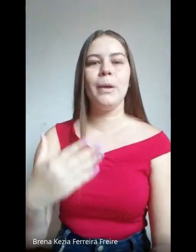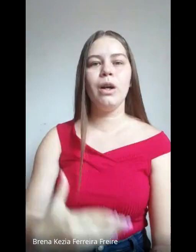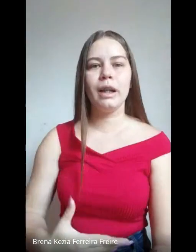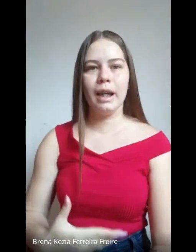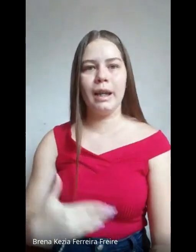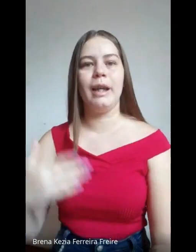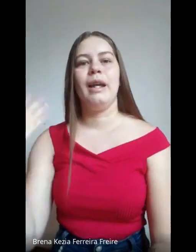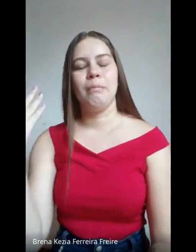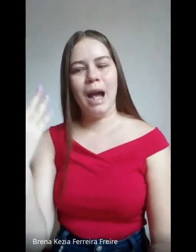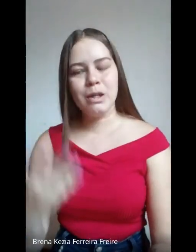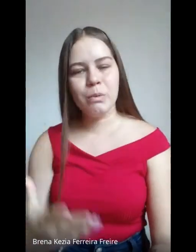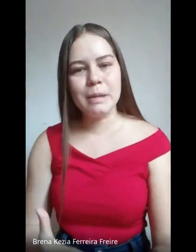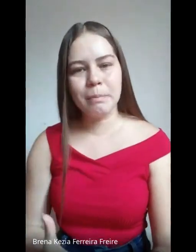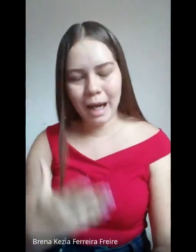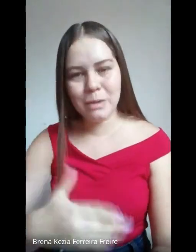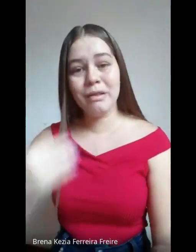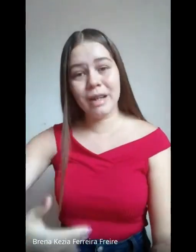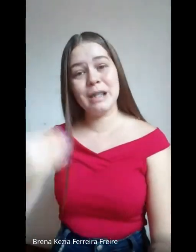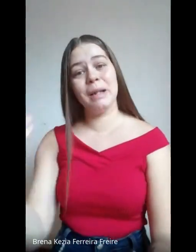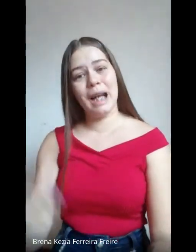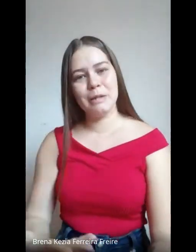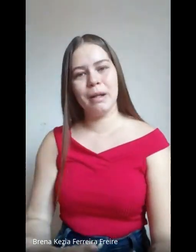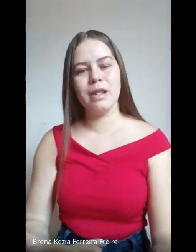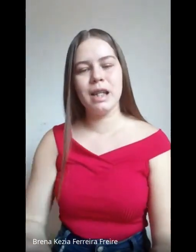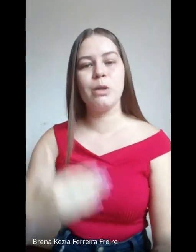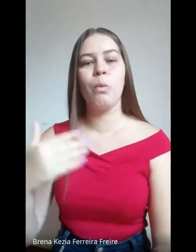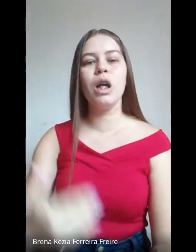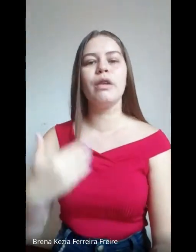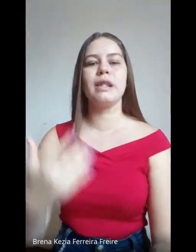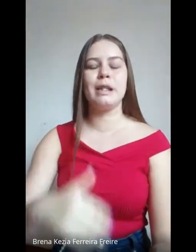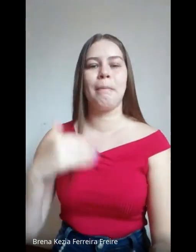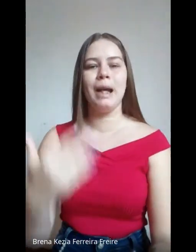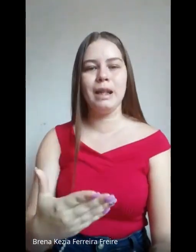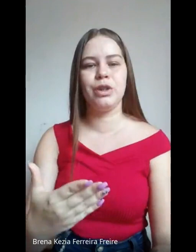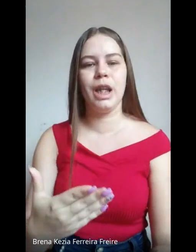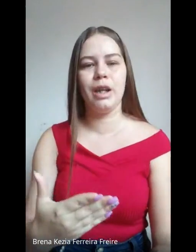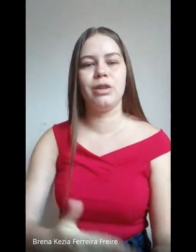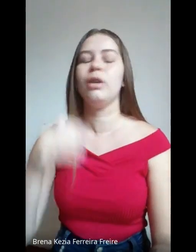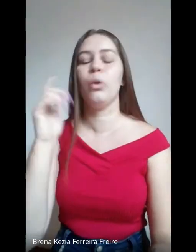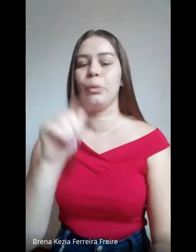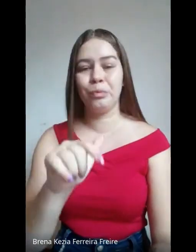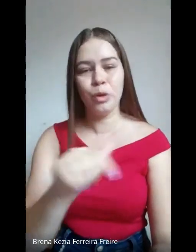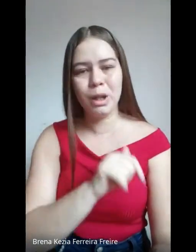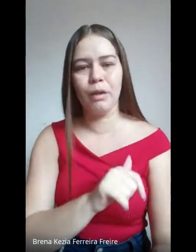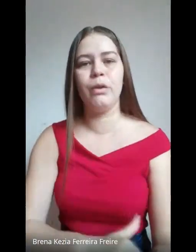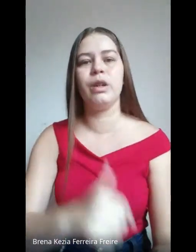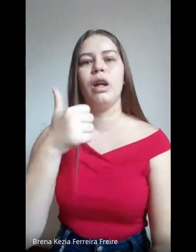quê? Mais uma vez explicar isso pra vocês. Quando vocês pedem no chat, ou no microfone,